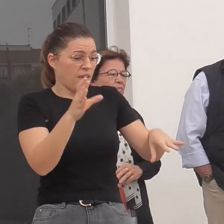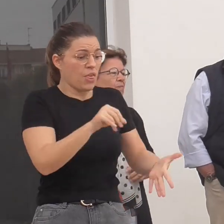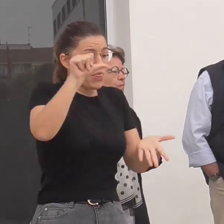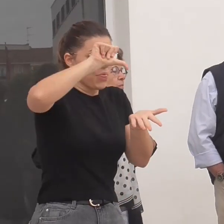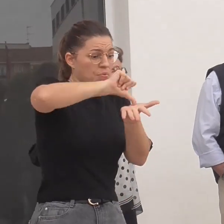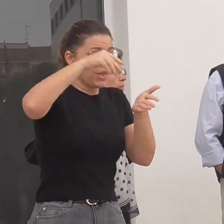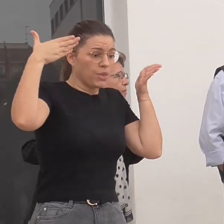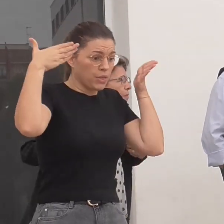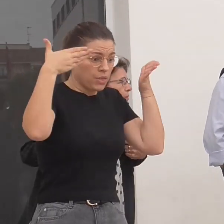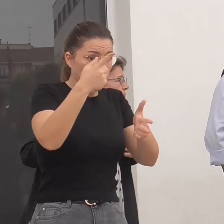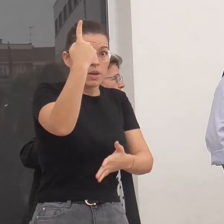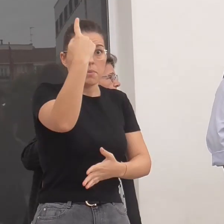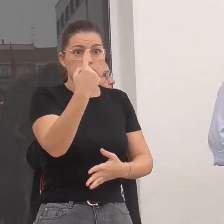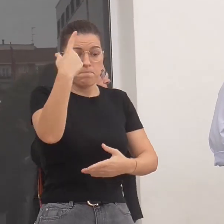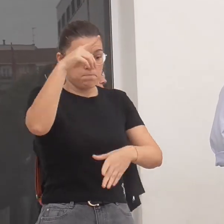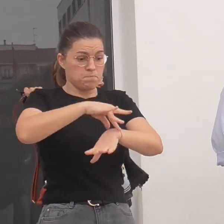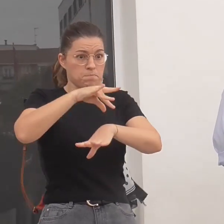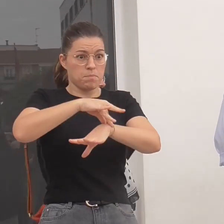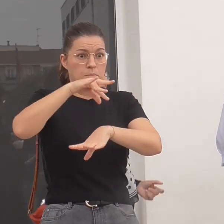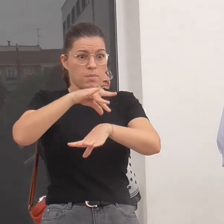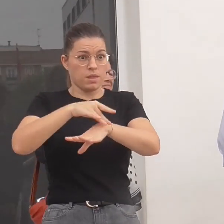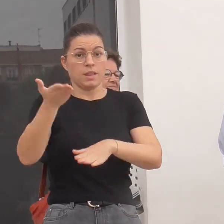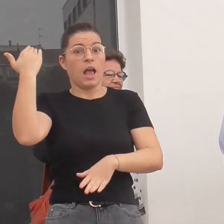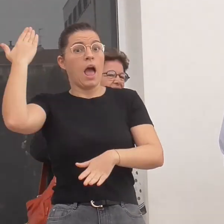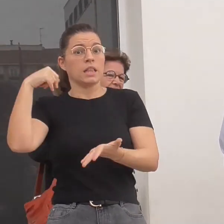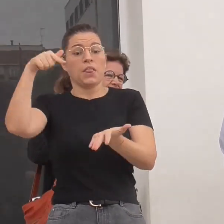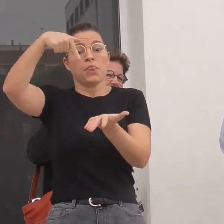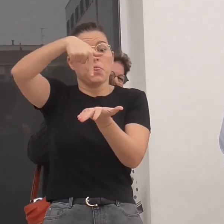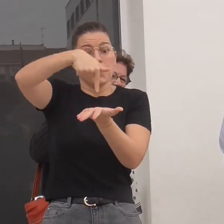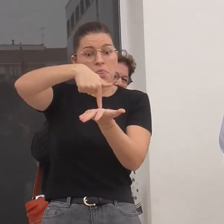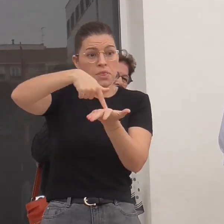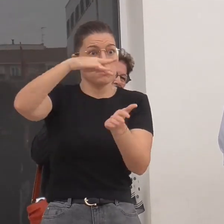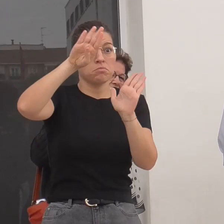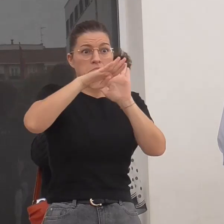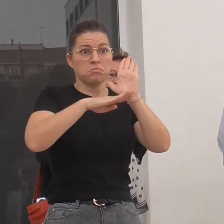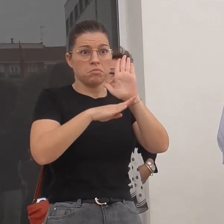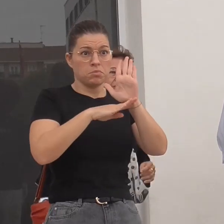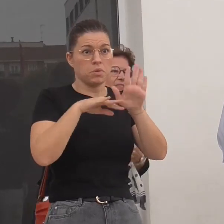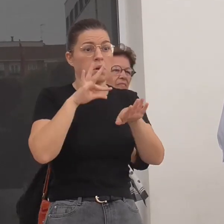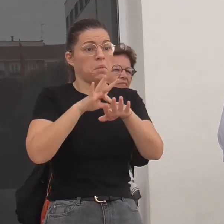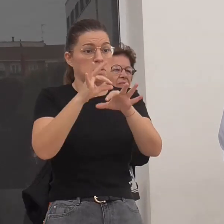centrarse en el paciente, que era el centro de ese programa de salud,